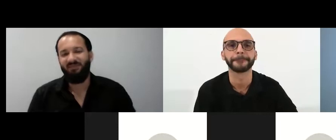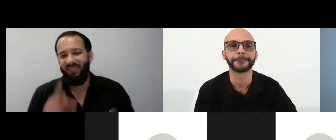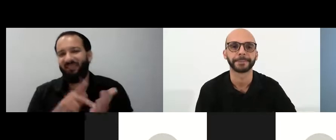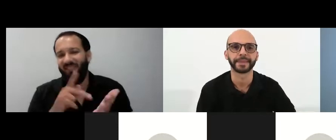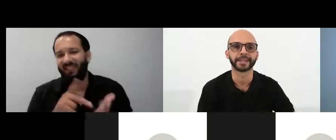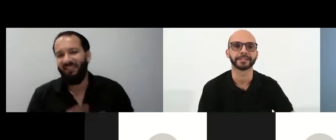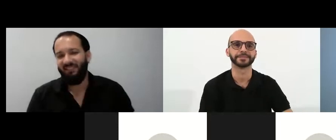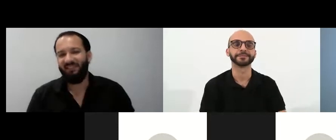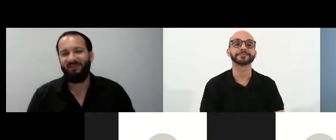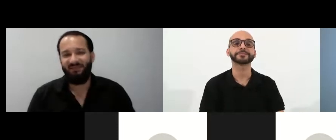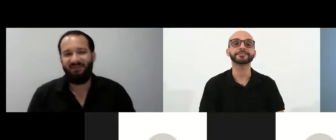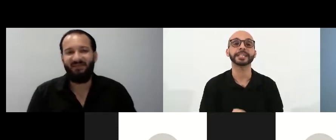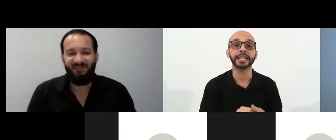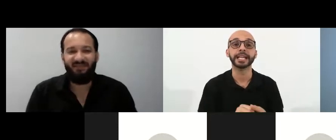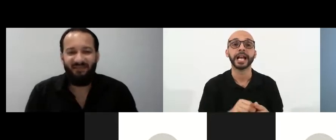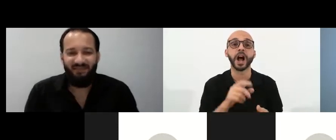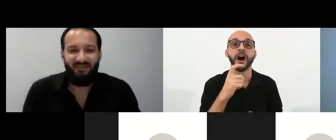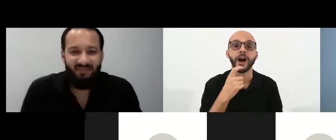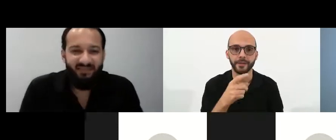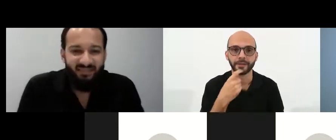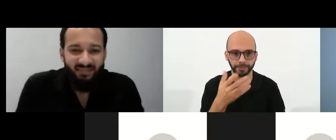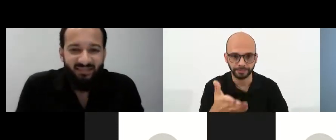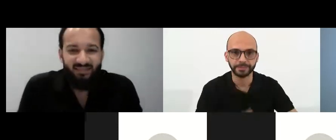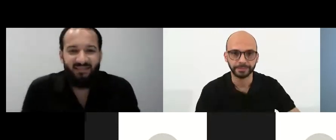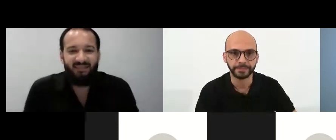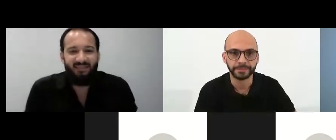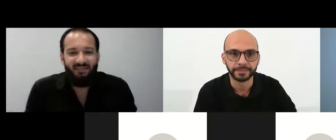nós. Verdade.